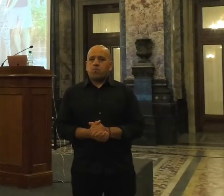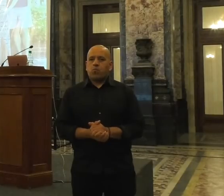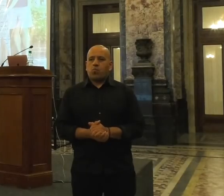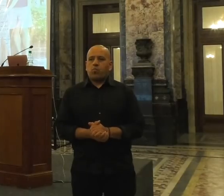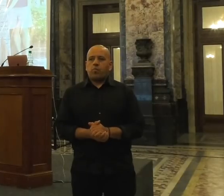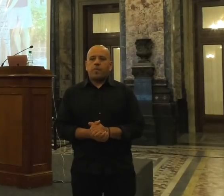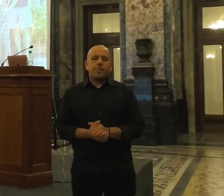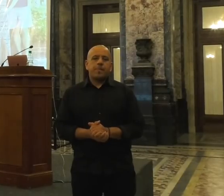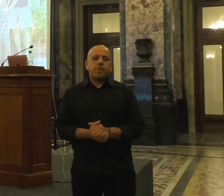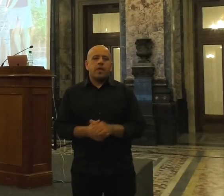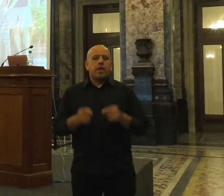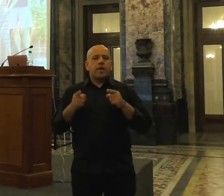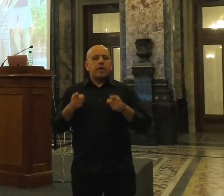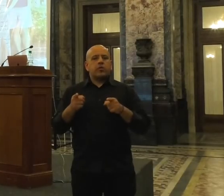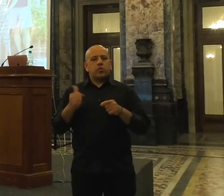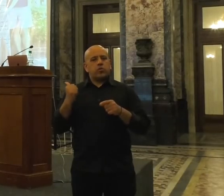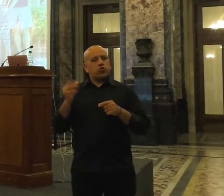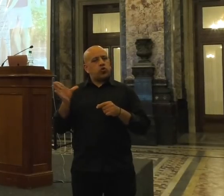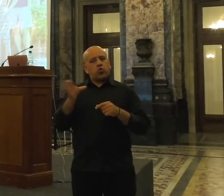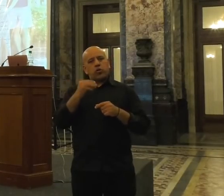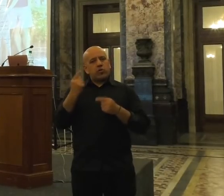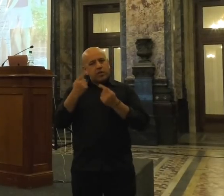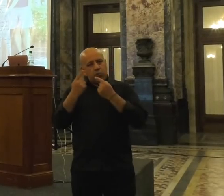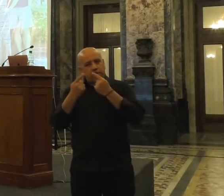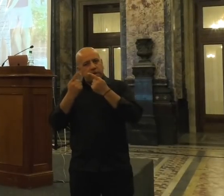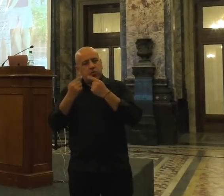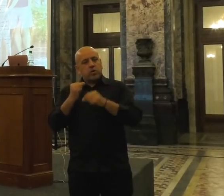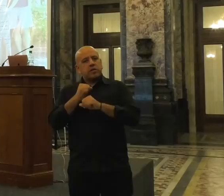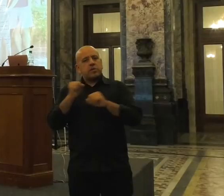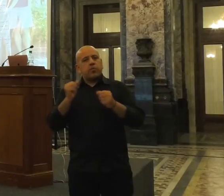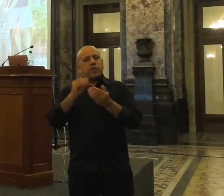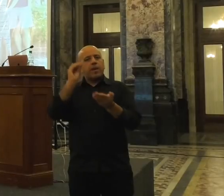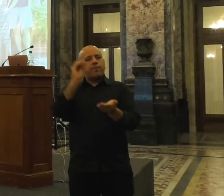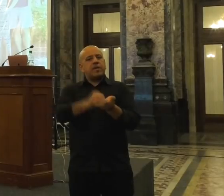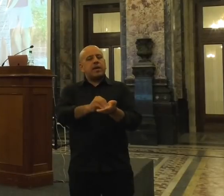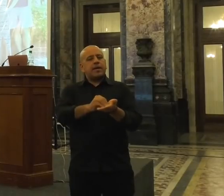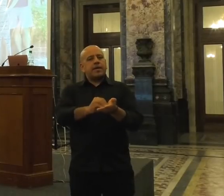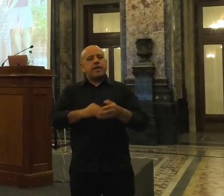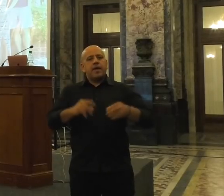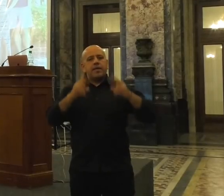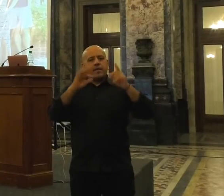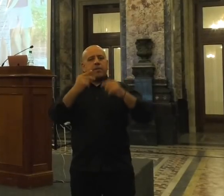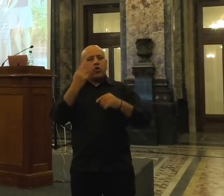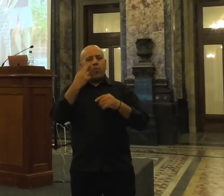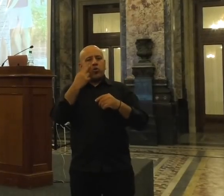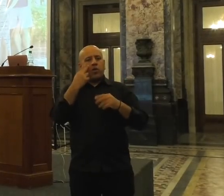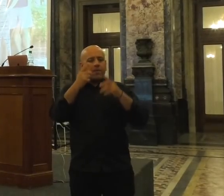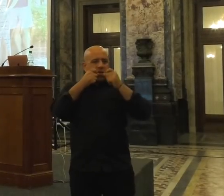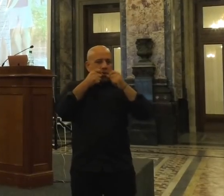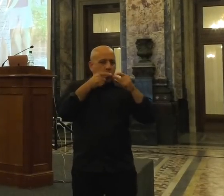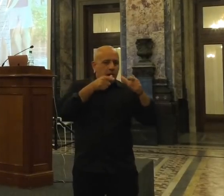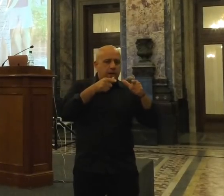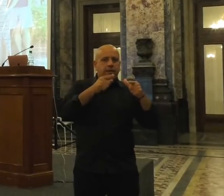Si algo de esto se puede aplicar en la lectura o en los trastornos del lenguaje, en relación a